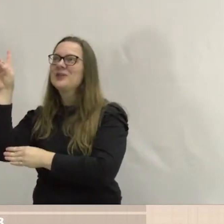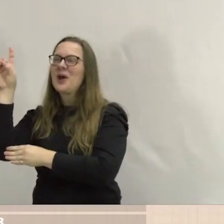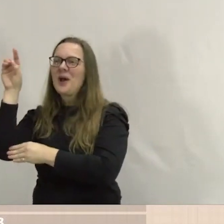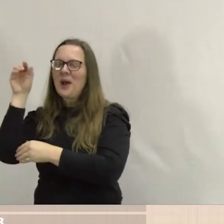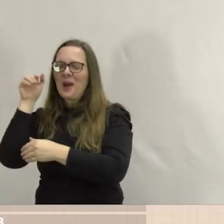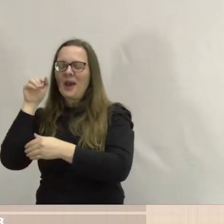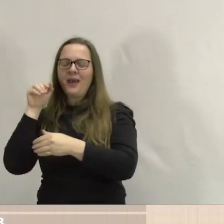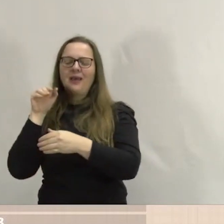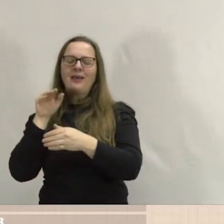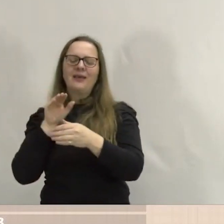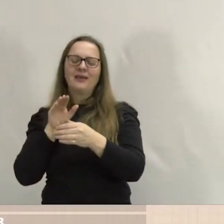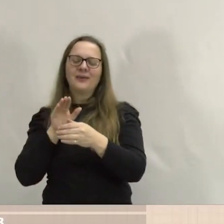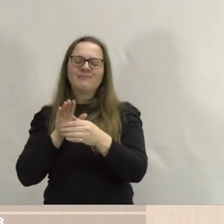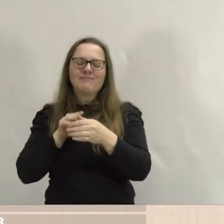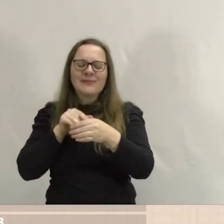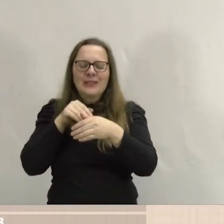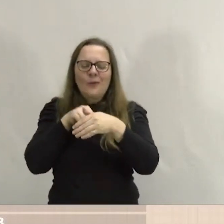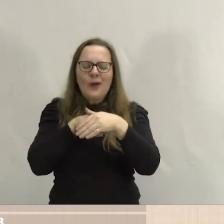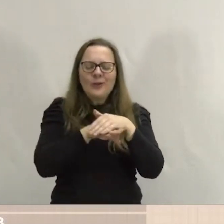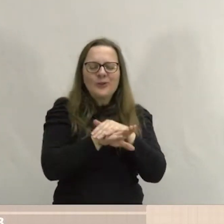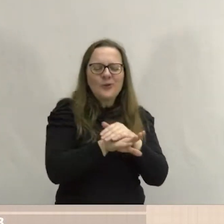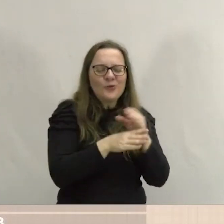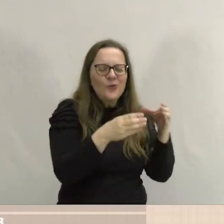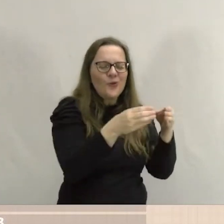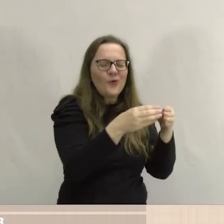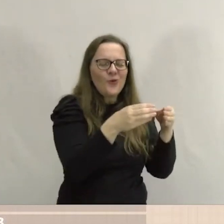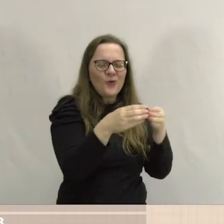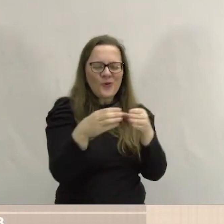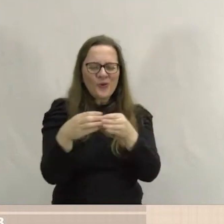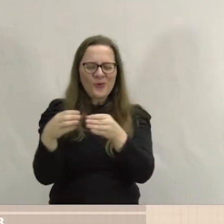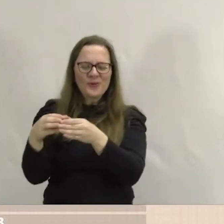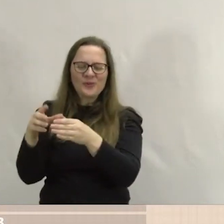Que o Senhor conserve vencedores hoje.